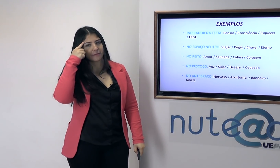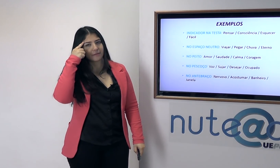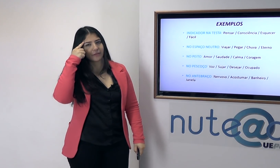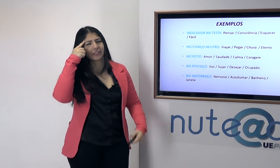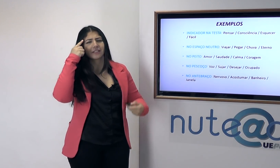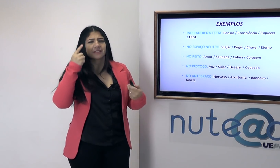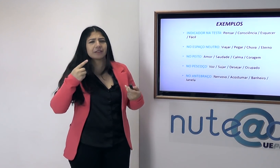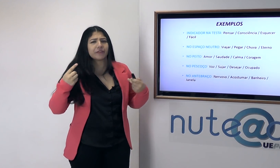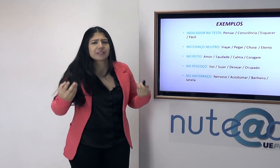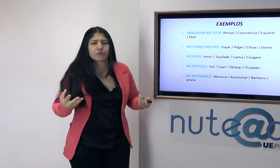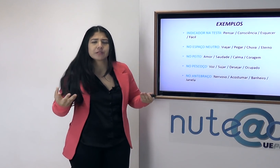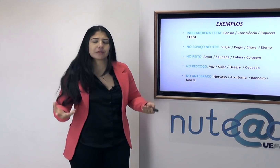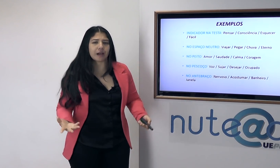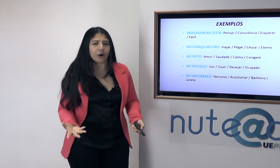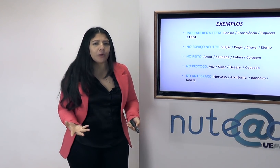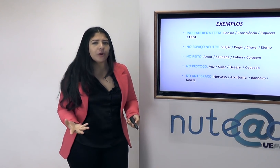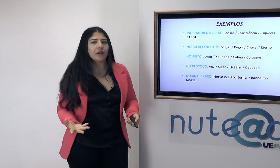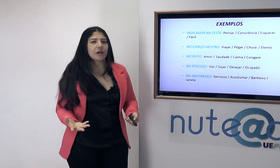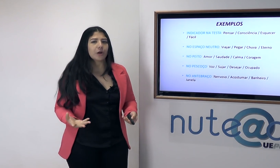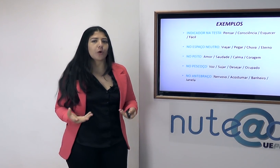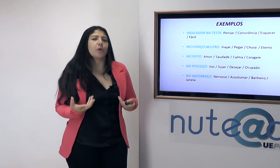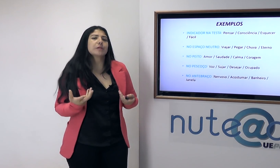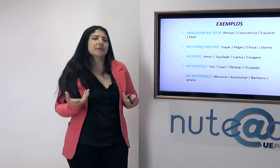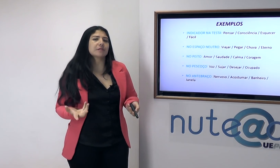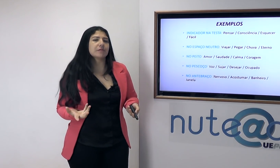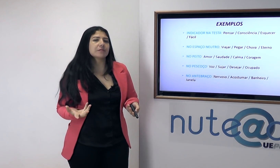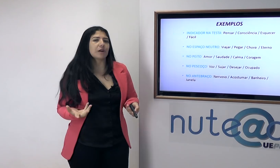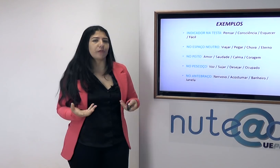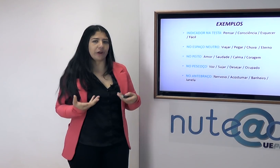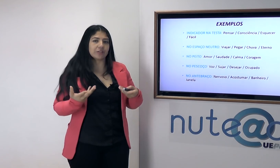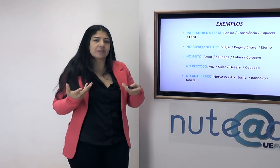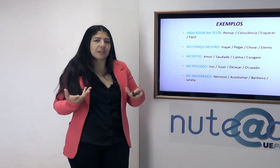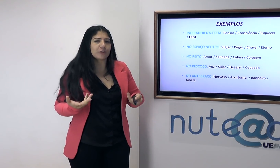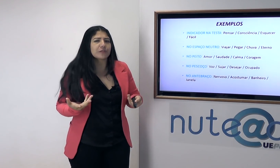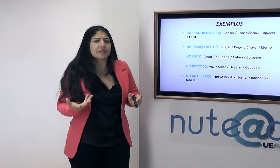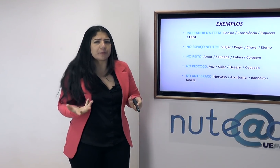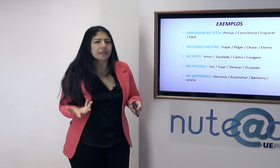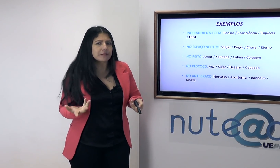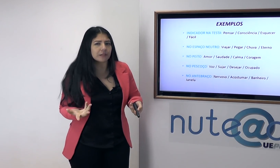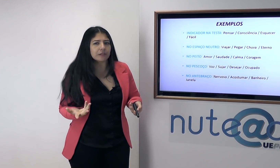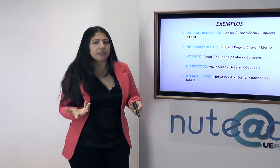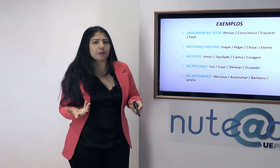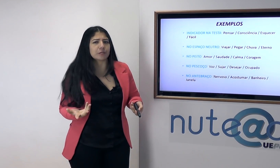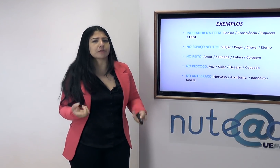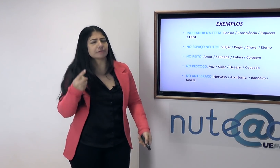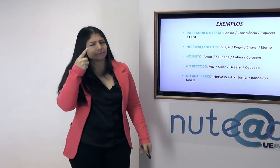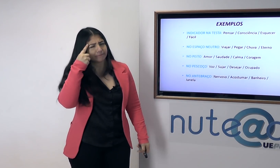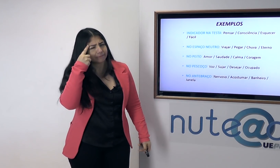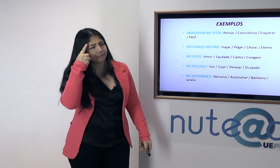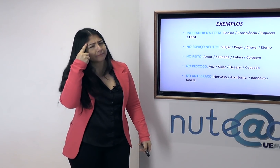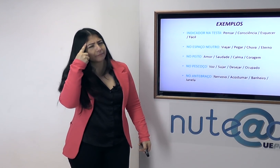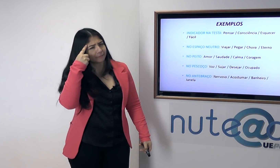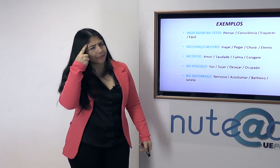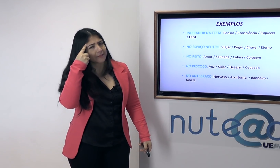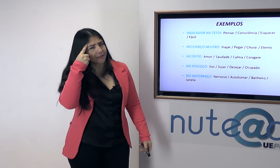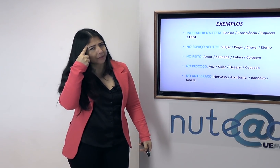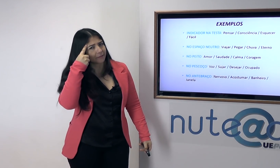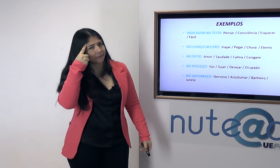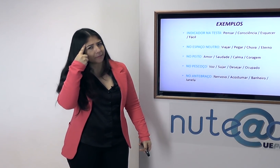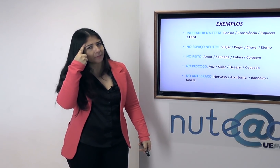Você vai ter que fazer um sinal com a expressão facial. Faz o sinal que você está pensando em libras. Pensar.